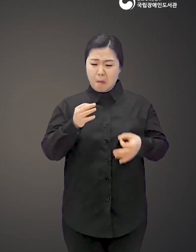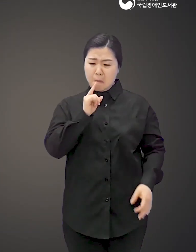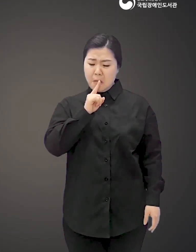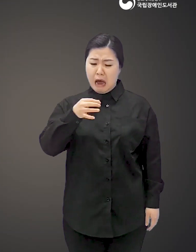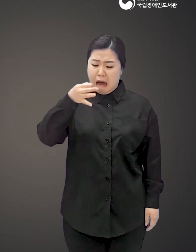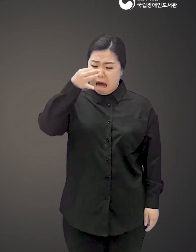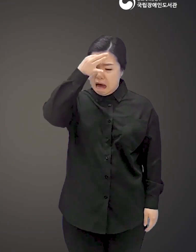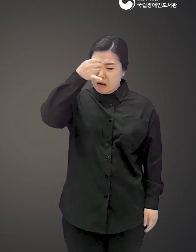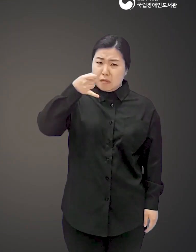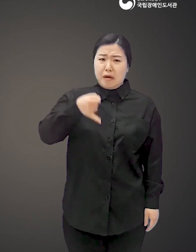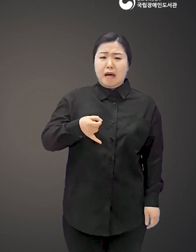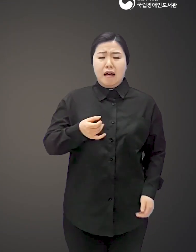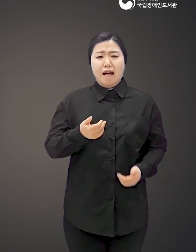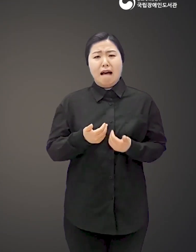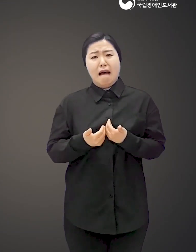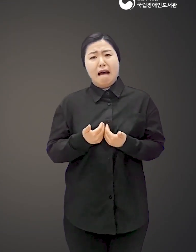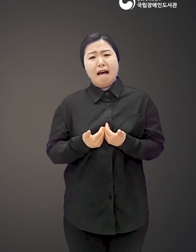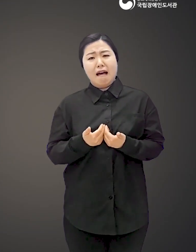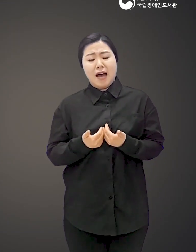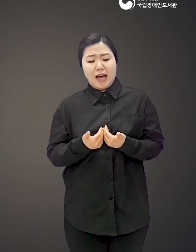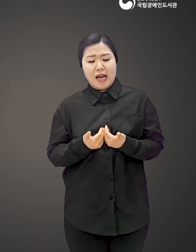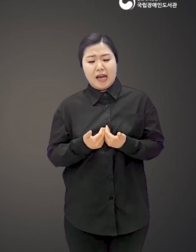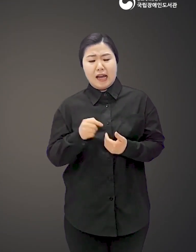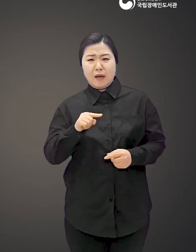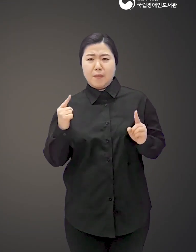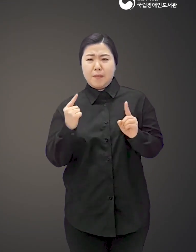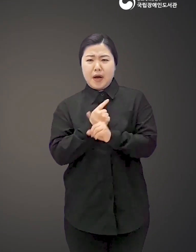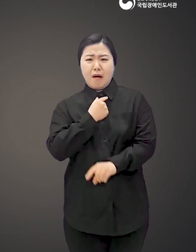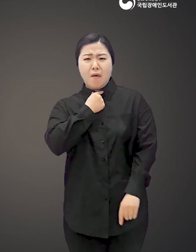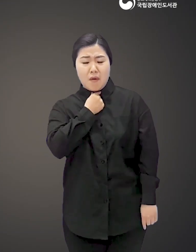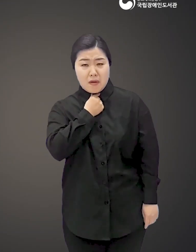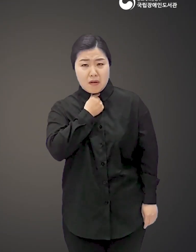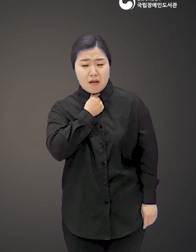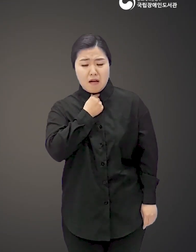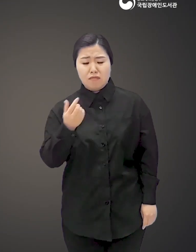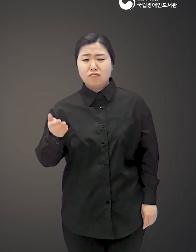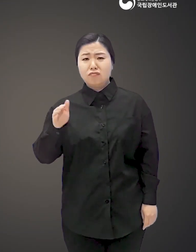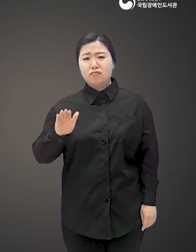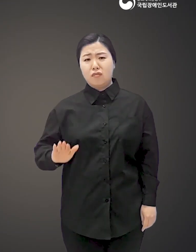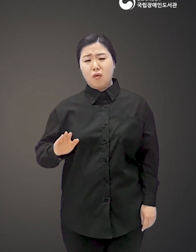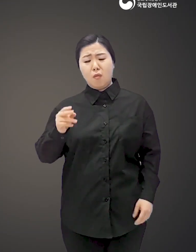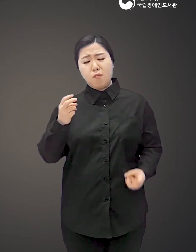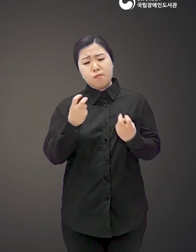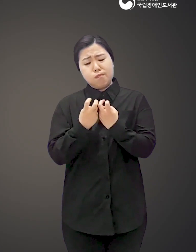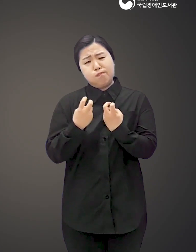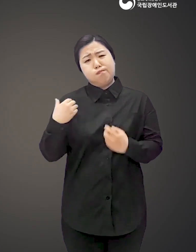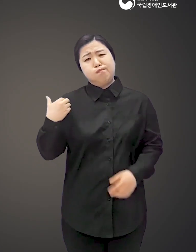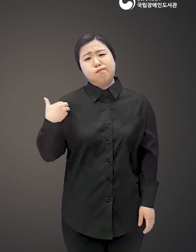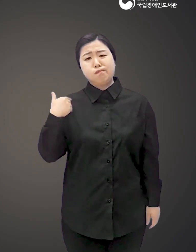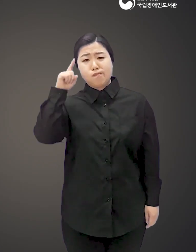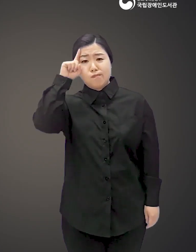자신의 말하기에 문제가 있다는 것을 느끼고 이를 바꿔야겠다는 마음은 있지만 어떻게 해야